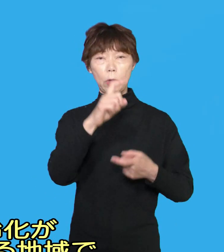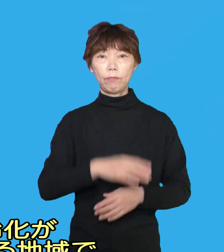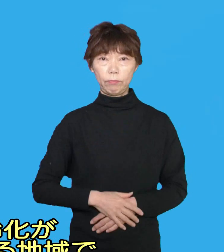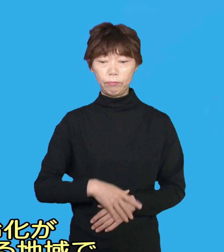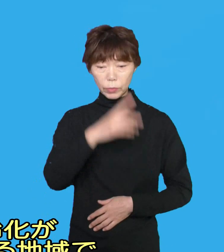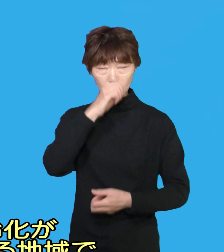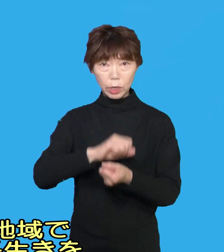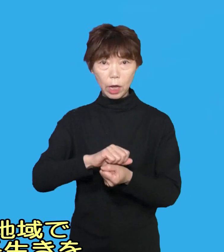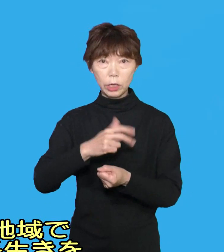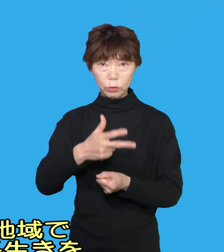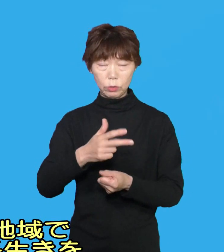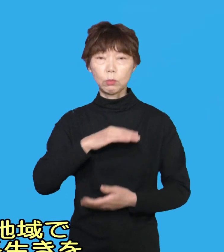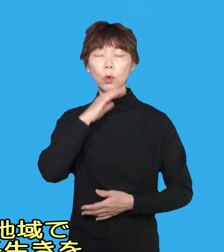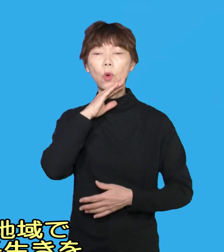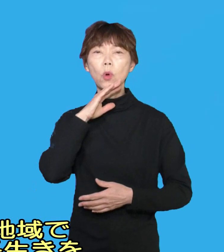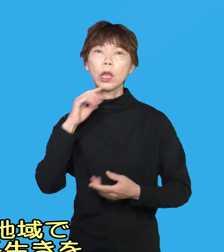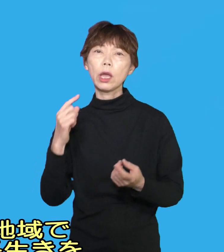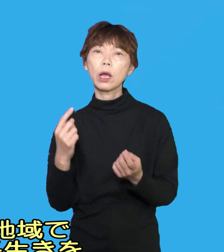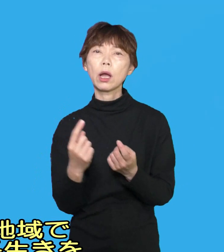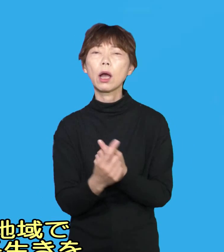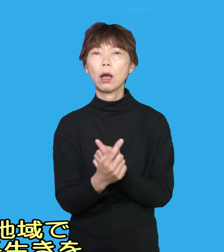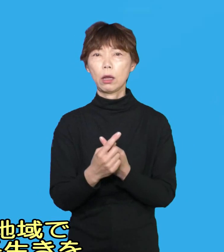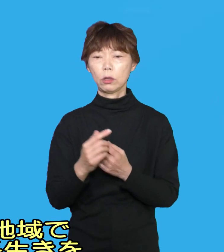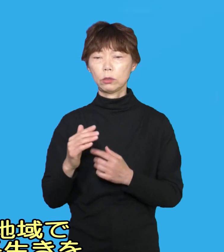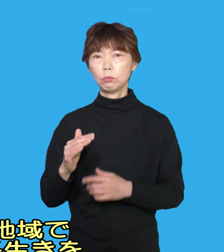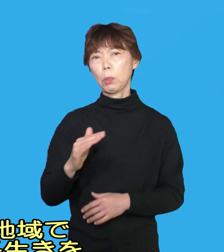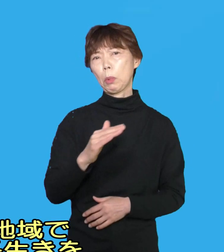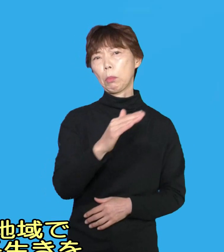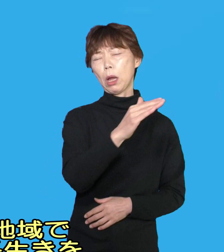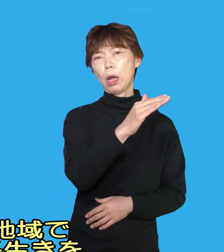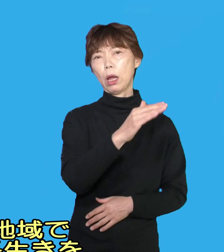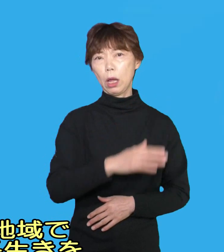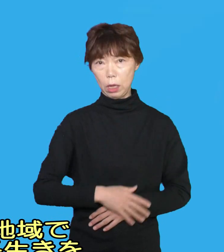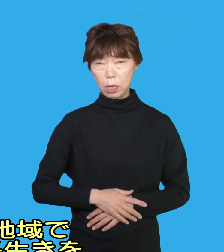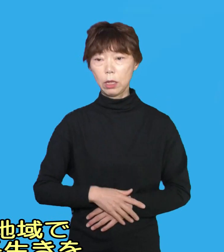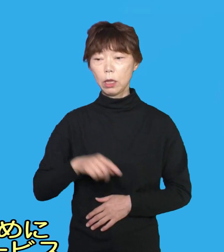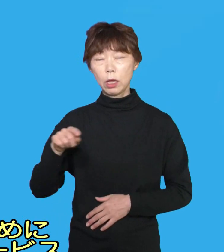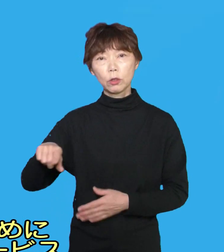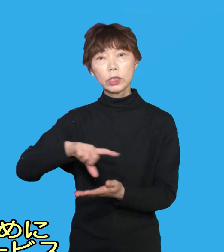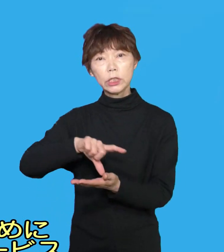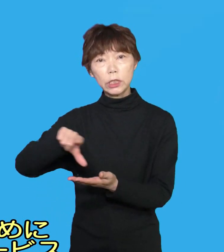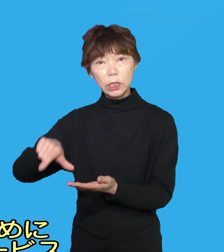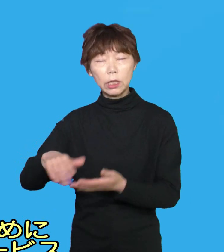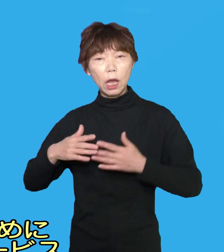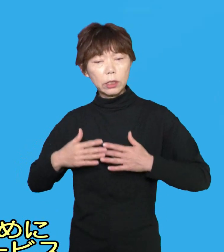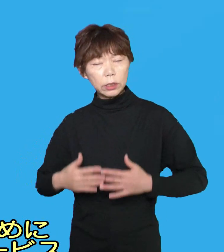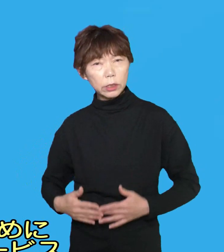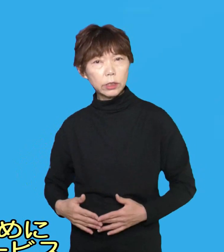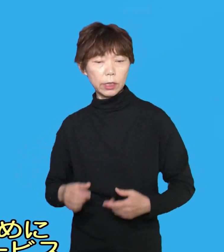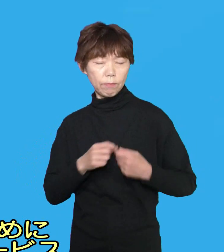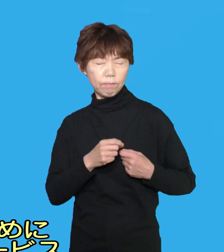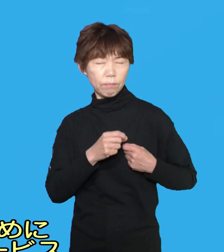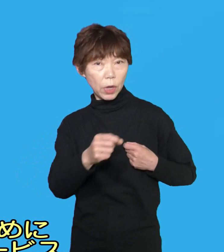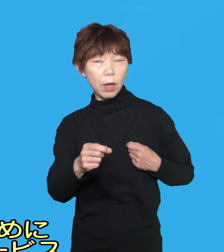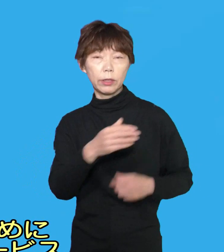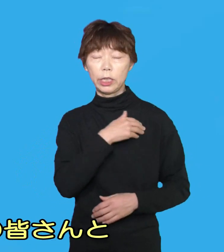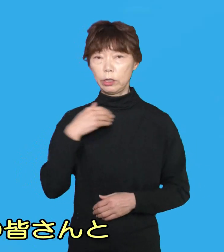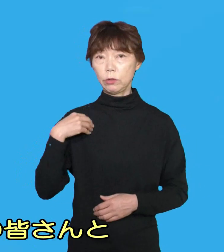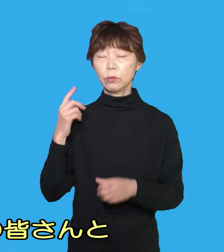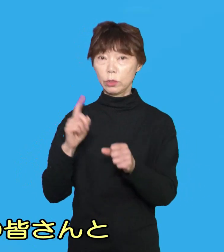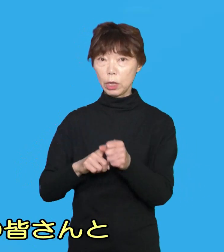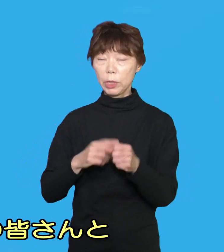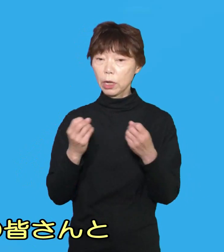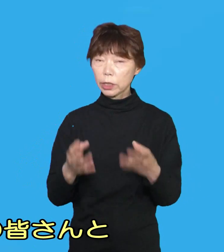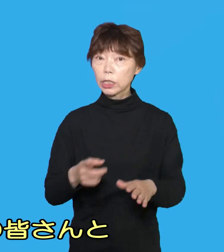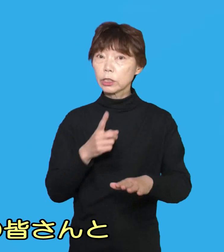いる地域でですね、これからもその地域で安心して健康に長生きをしていただくために、新しい技術サービス、